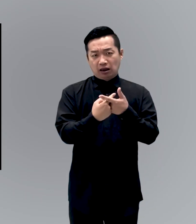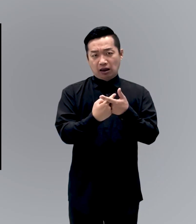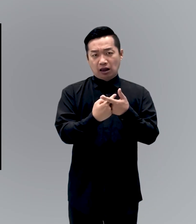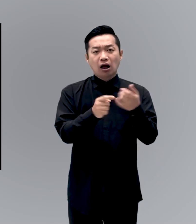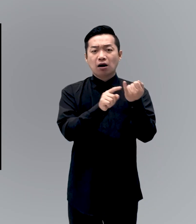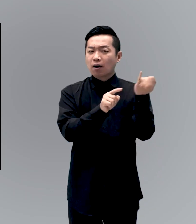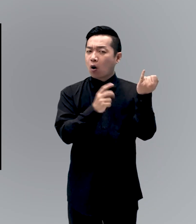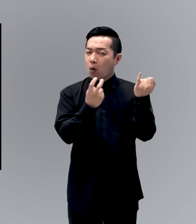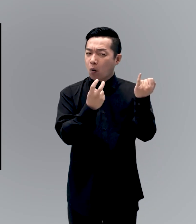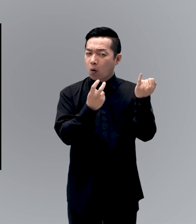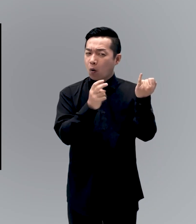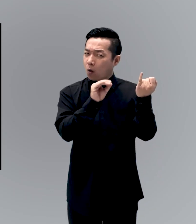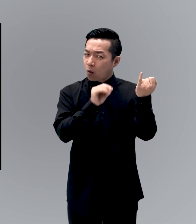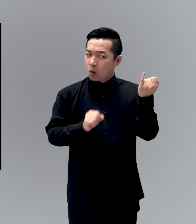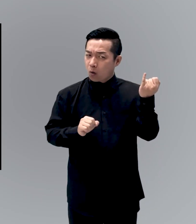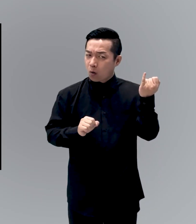빠져보세요.